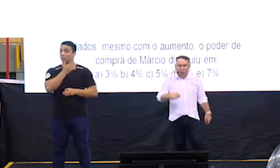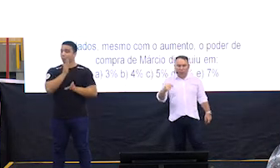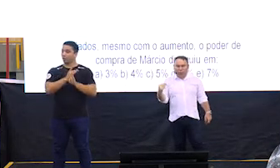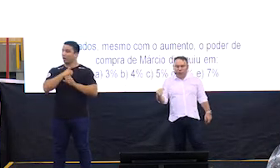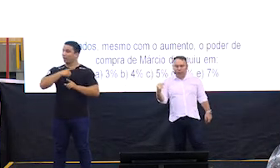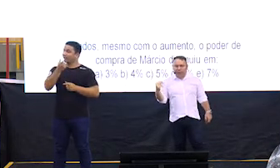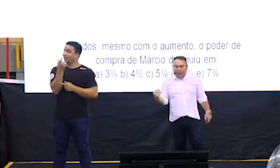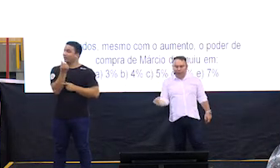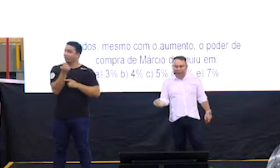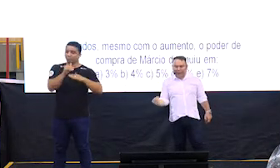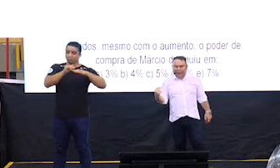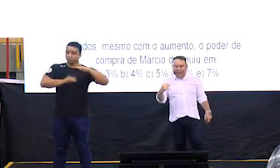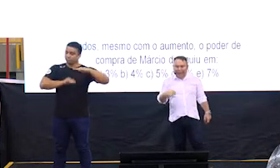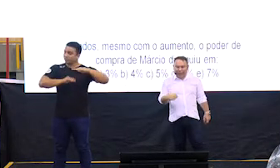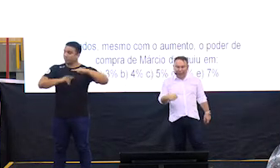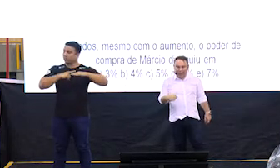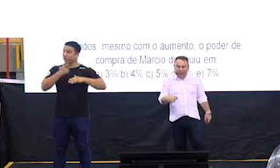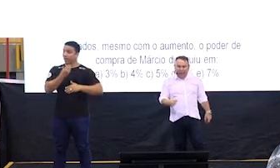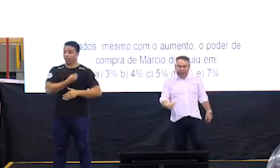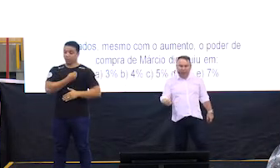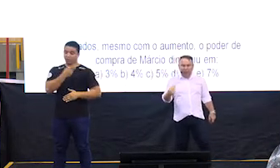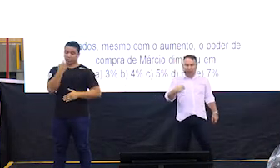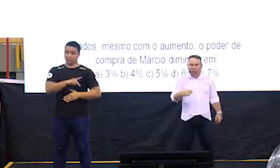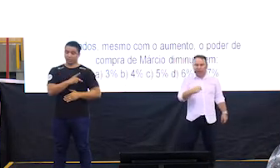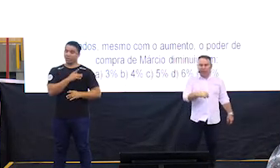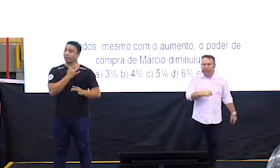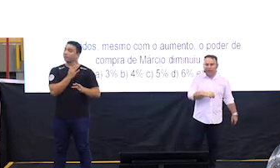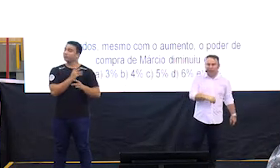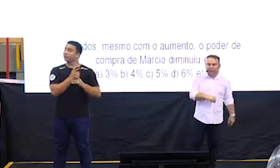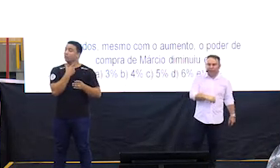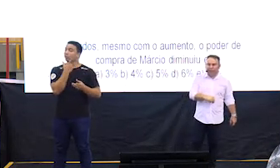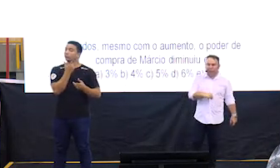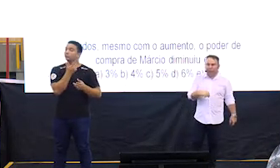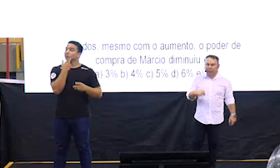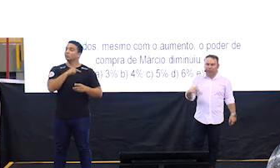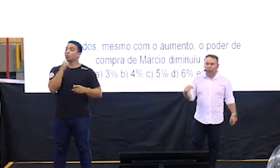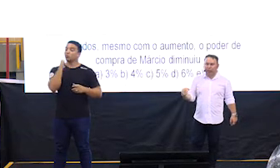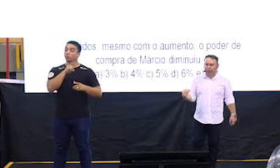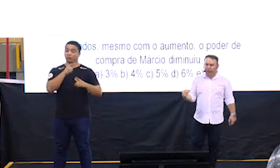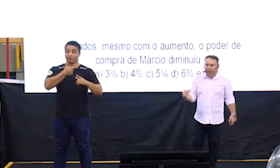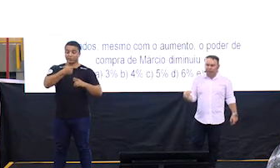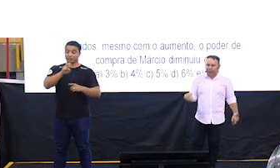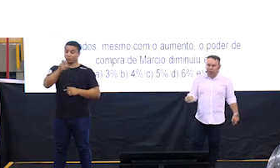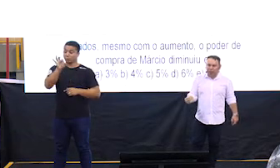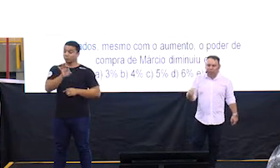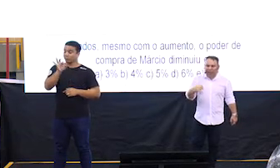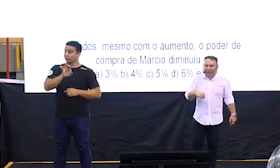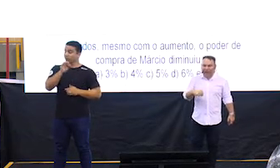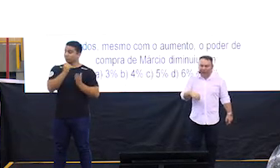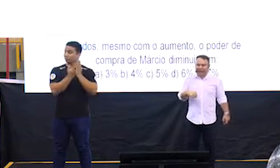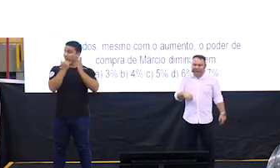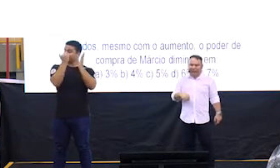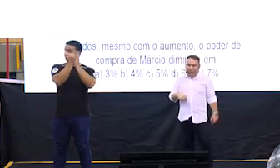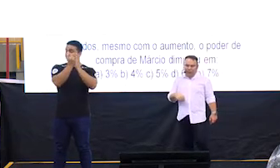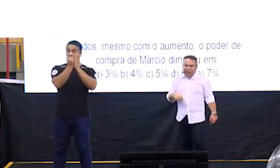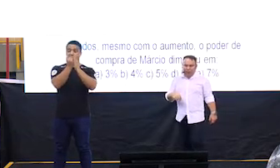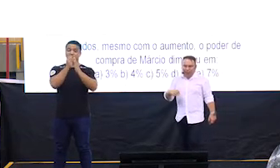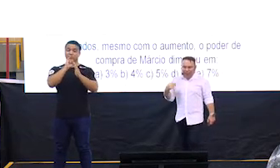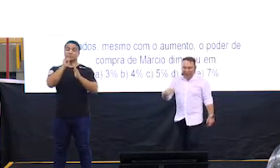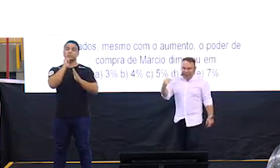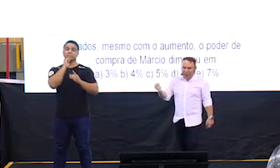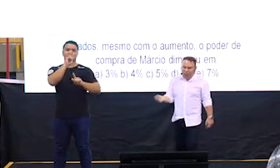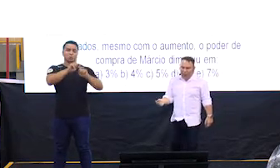inflação, o custo de vida da cidade aumentou em 25% durante o ano. Com base nesses